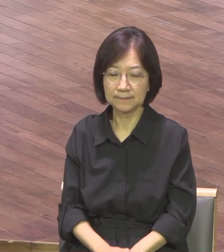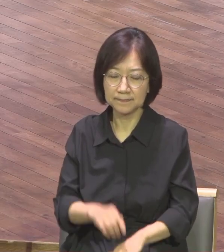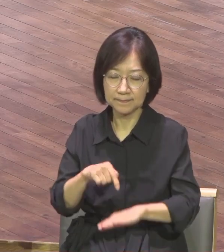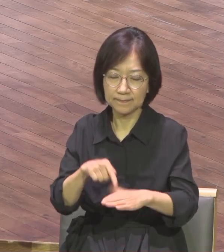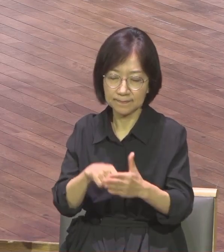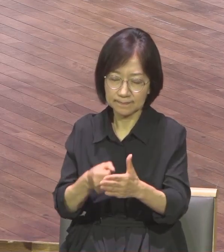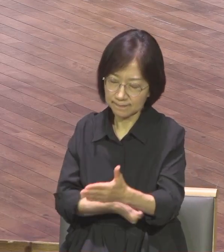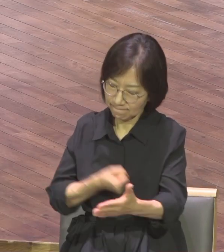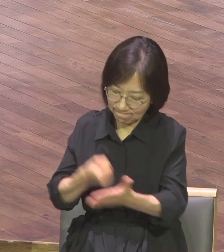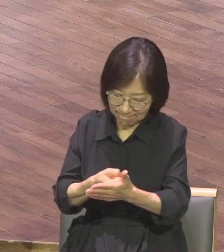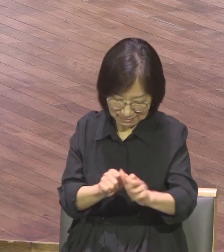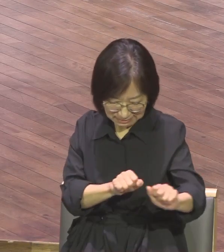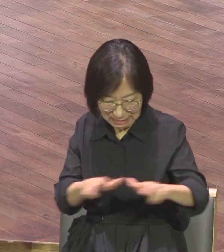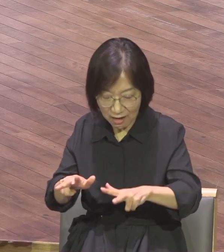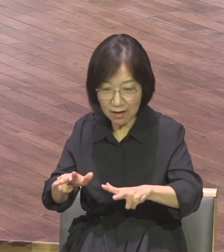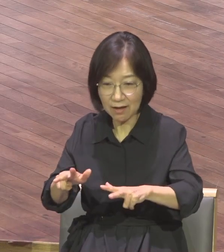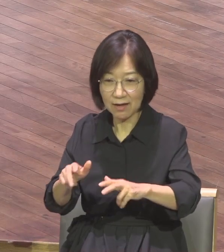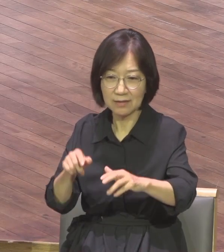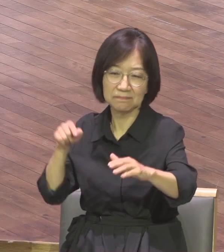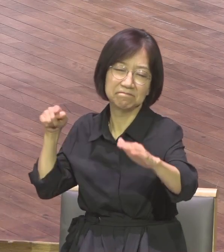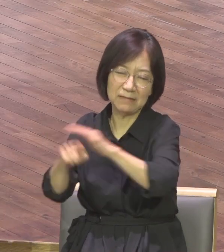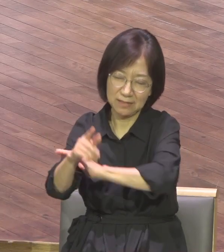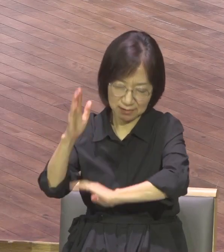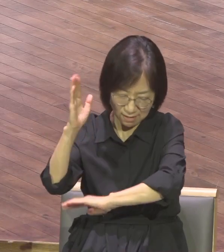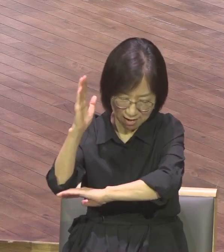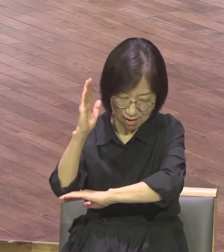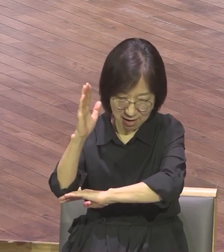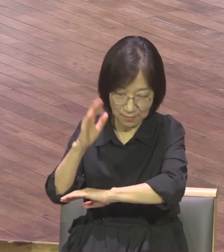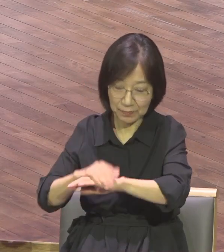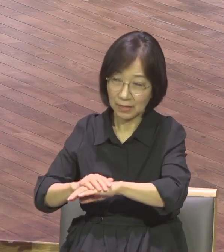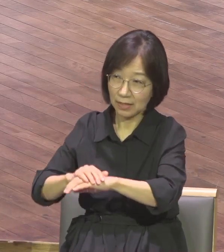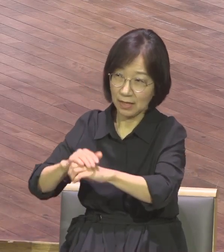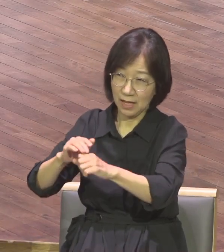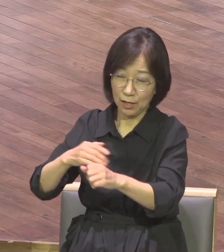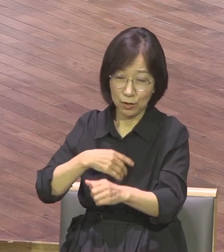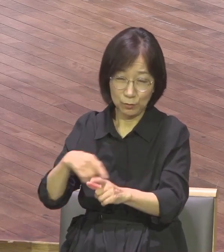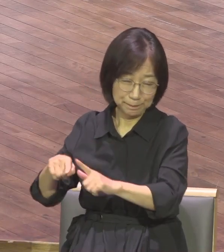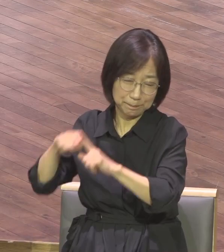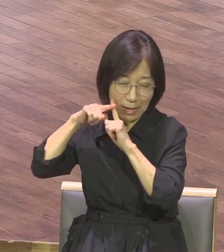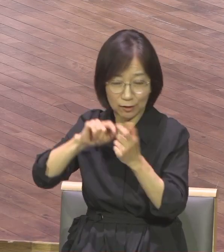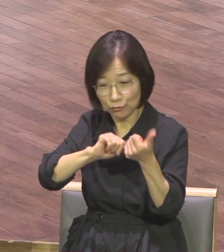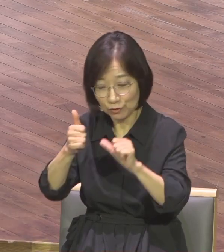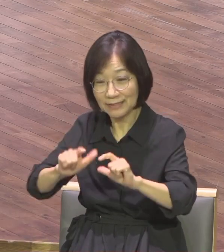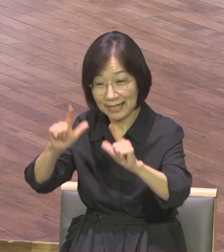않았습니다. 의심도 하지 않았습니다. 사명 다하여 순교하는 그 순간까지.